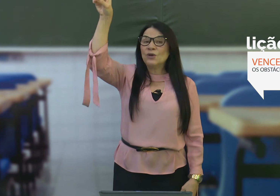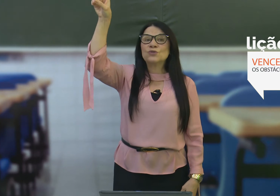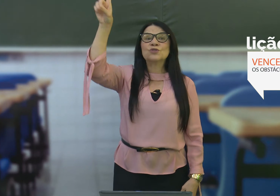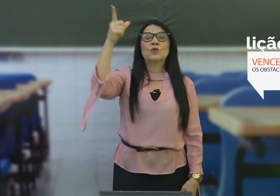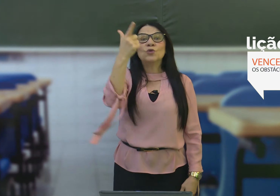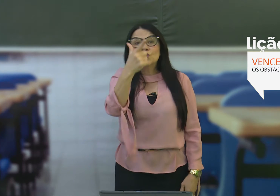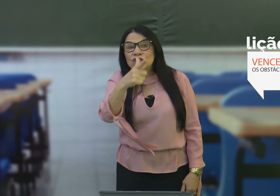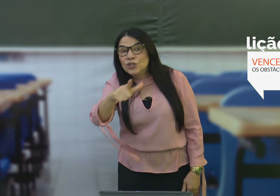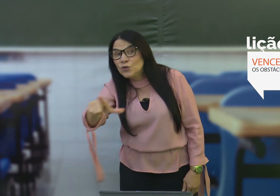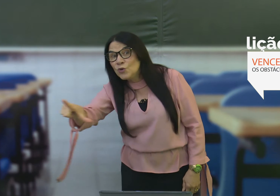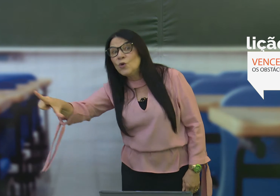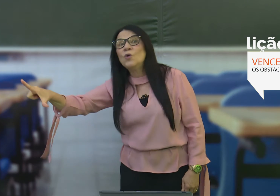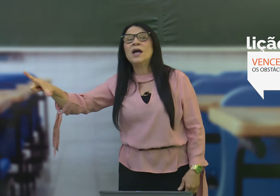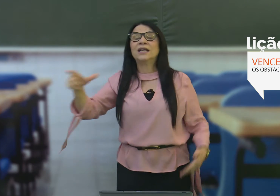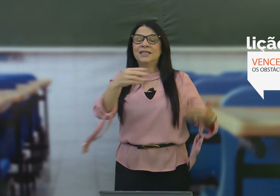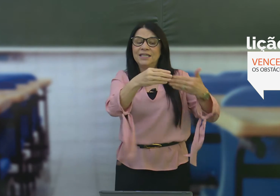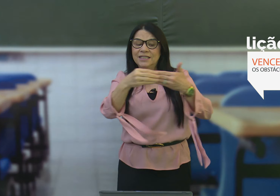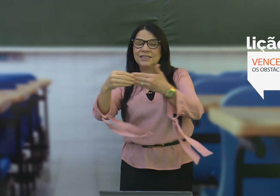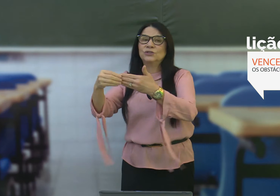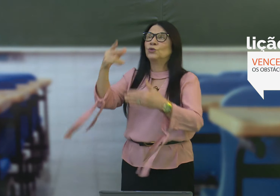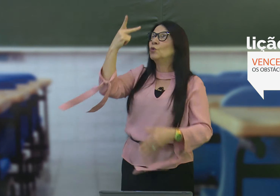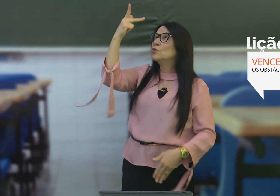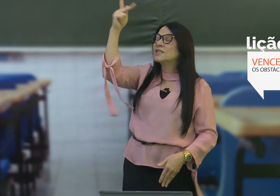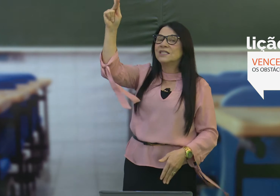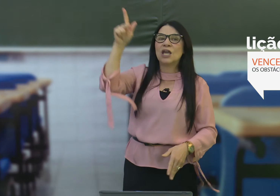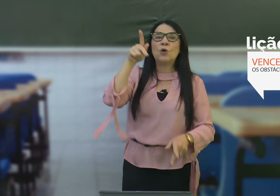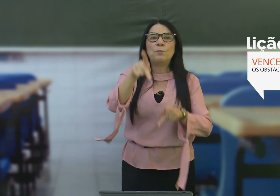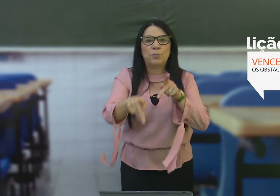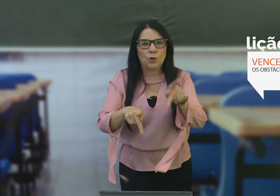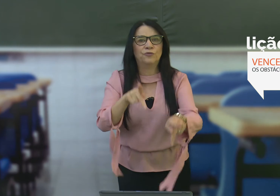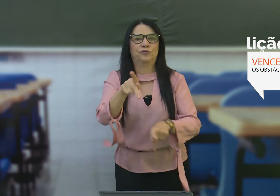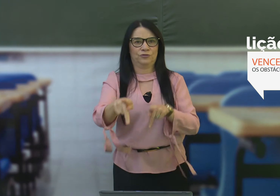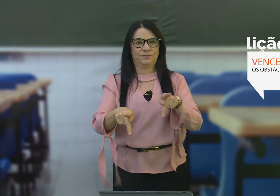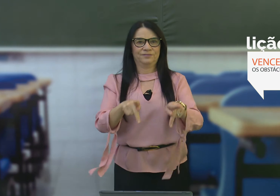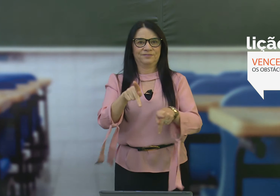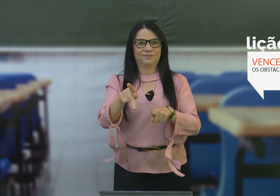Deus continua guiando o seu povo.